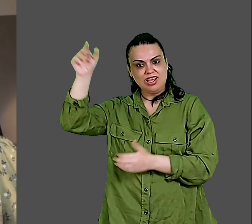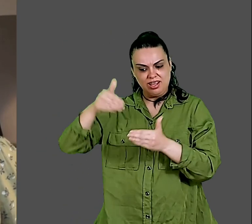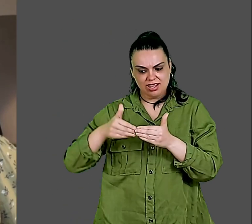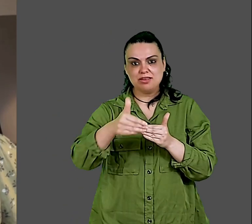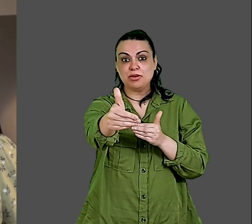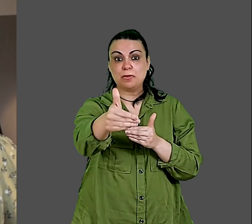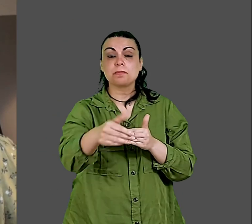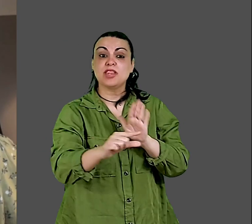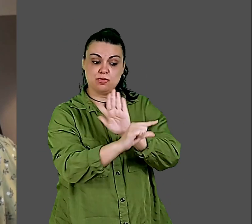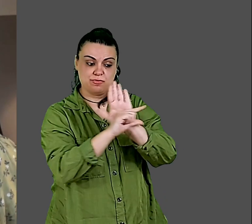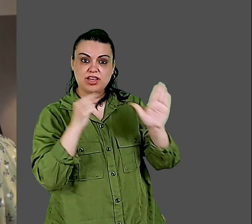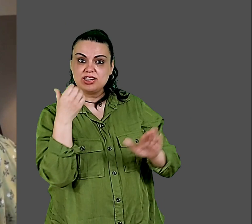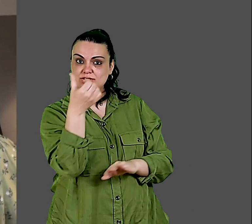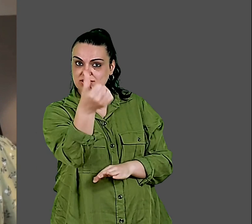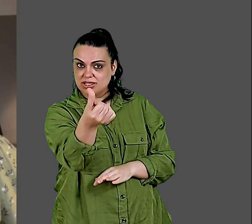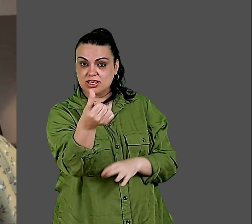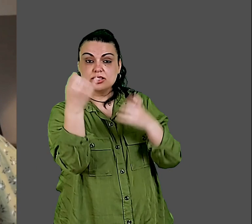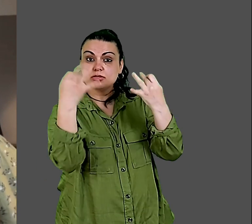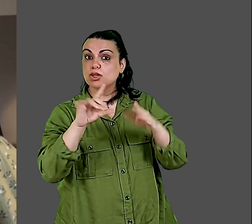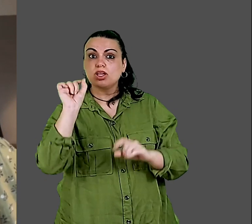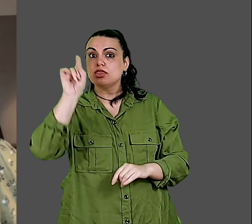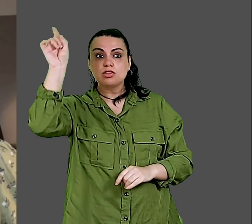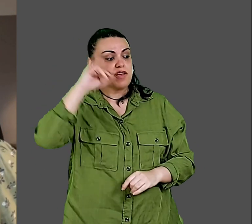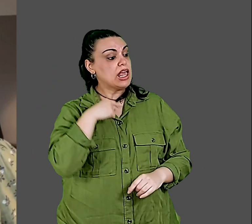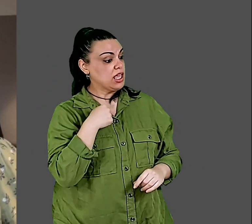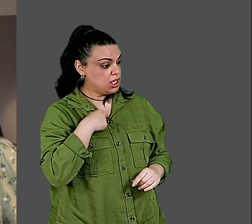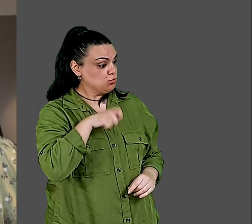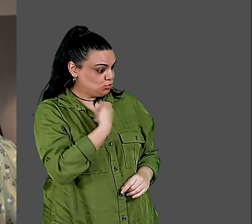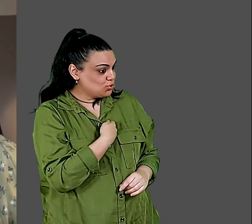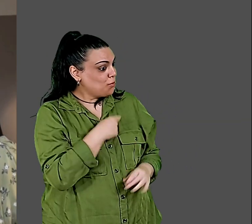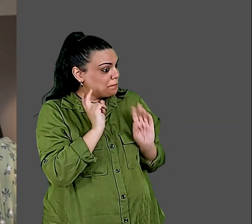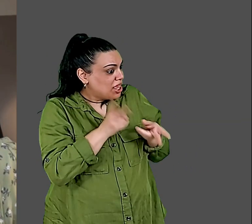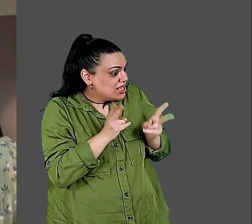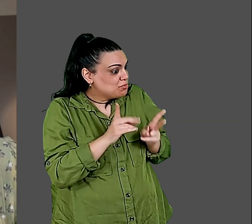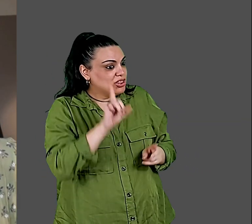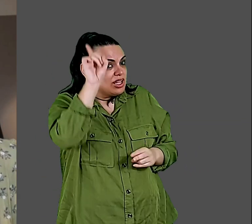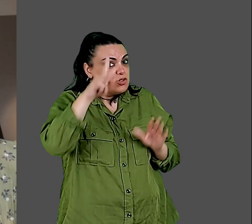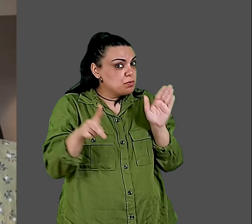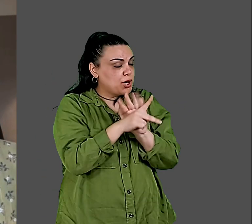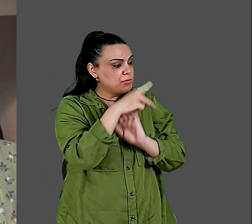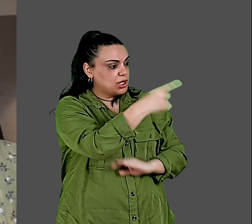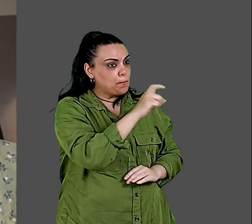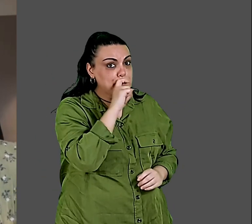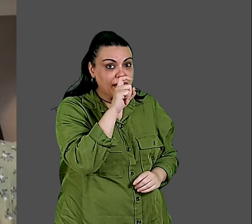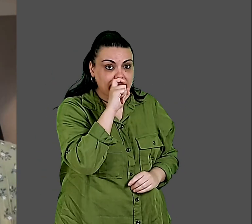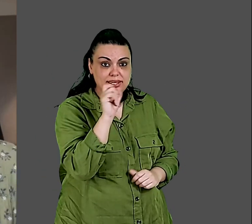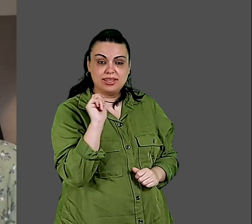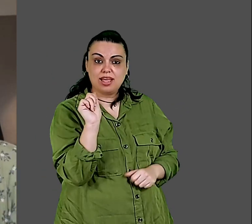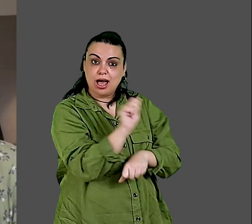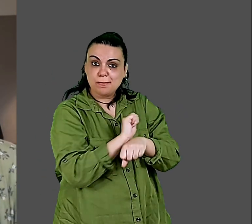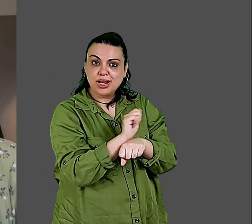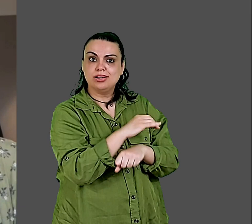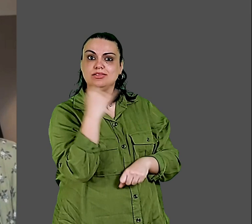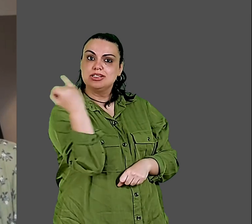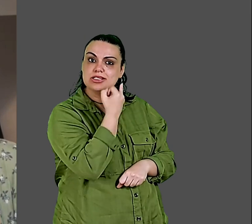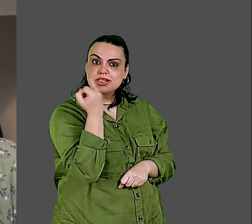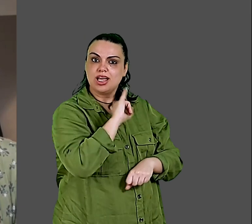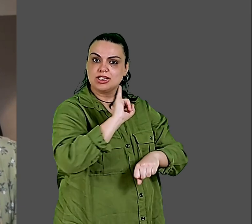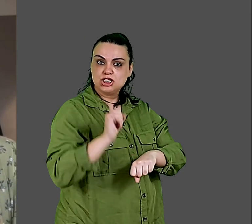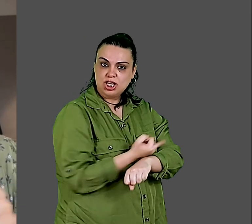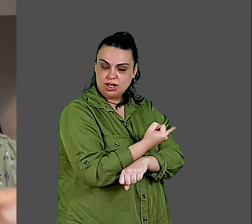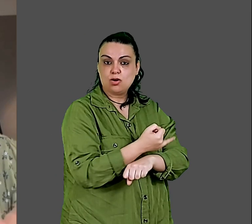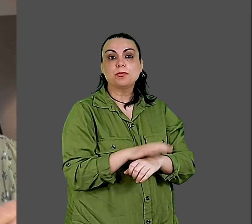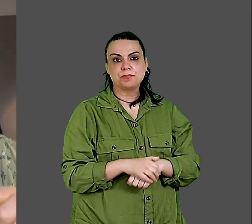verso 6, o Senhor diz: eu sou o Deus de teu pai, o Deus de Abraão, o Deus de Isaac e de Jacó. Eu escrevi aqui para eu não esquecer assim, ó. Antes